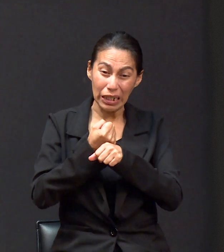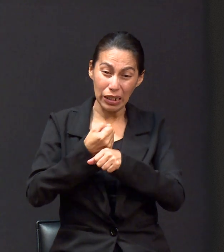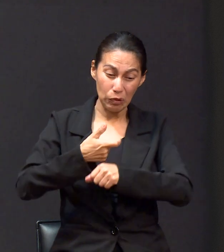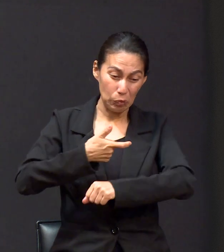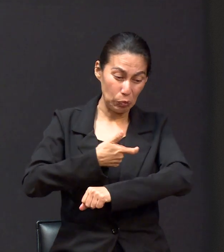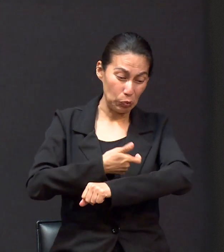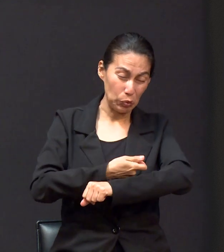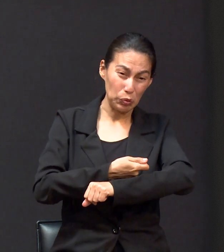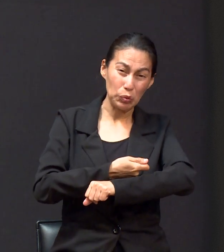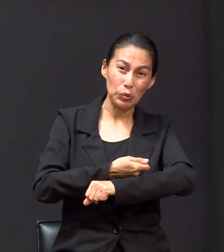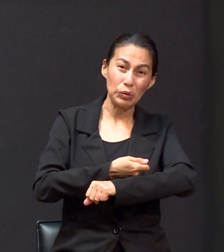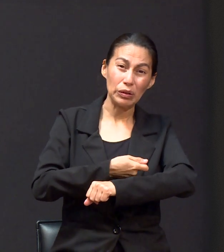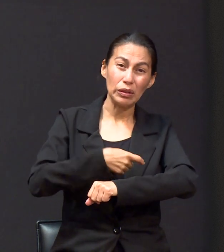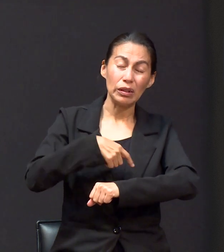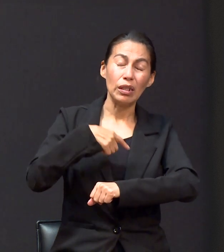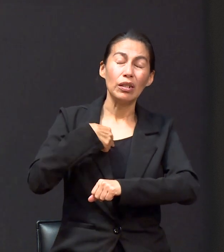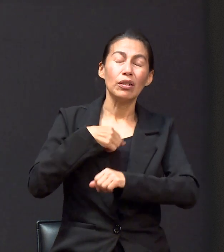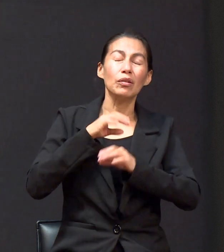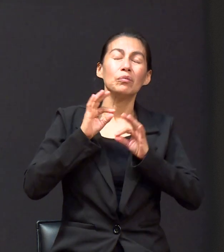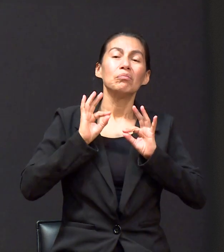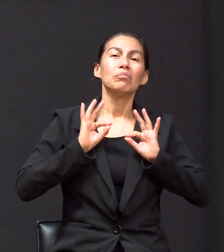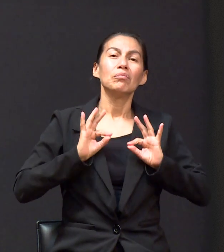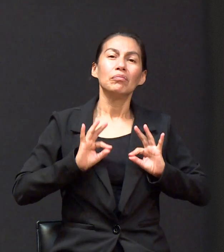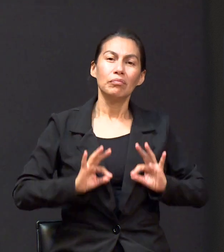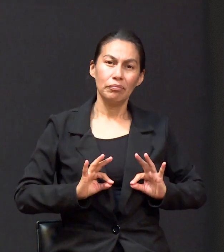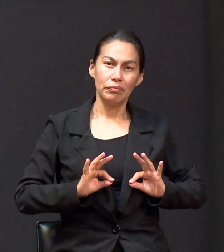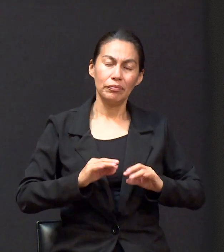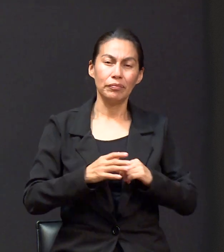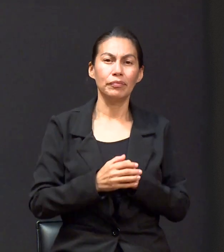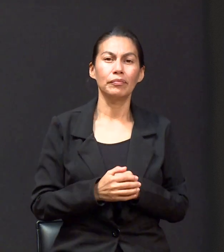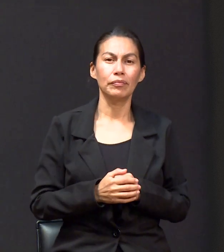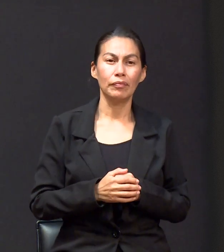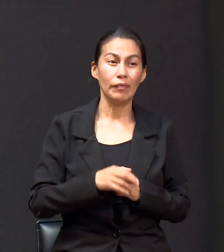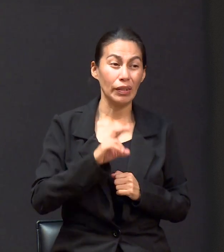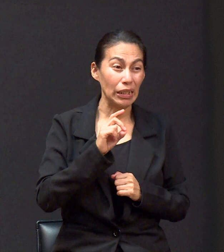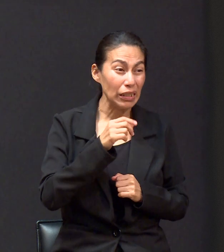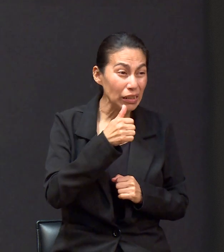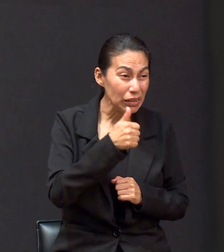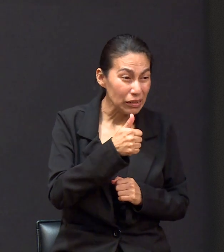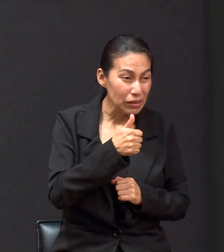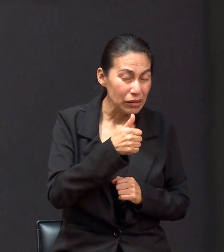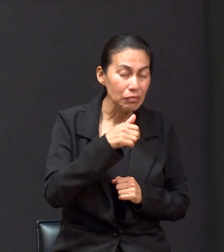¿36? 36 bolsas de sangre. Para poderme liberar.